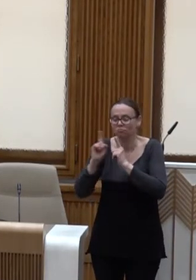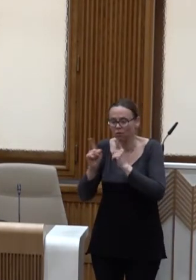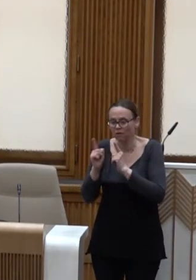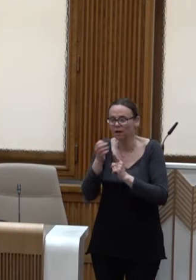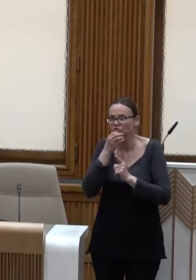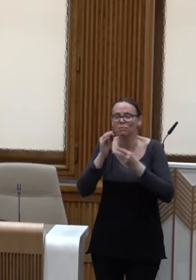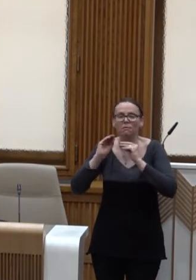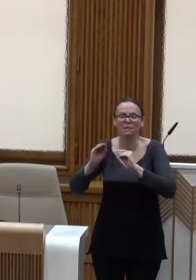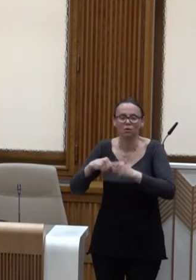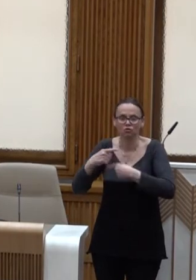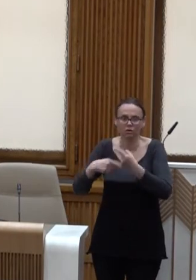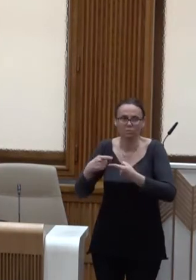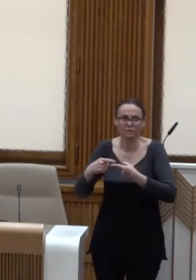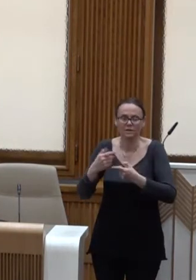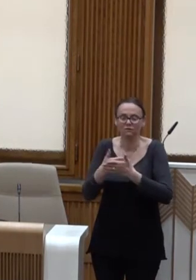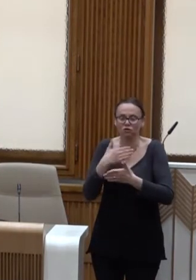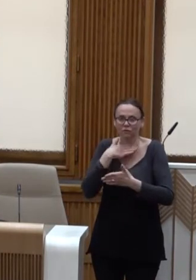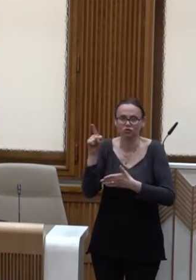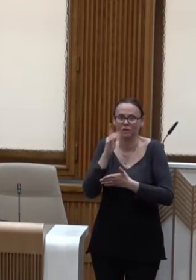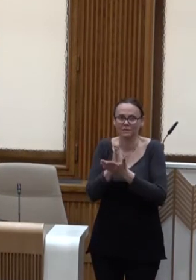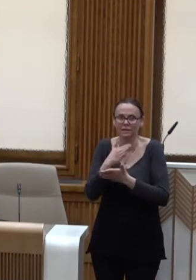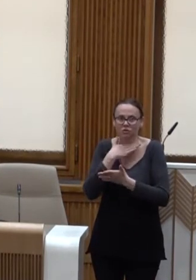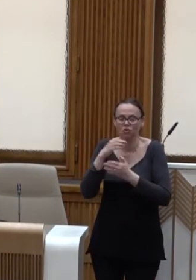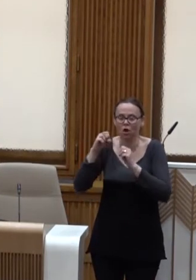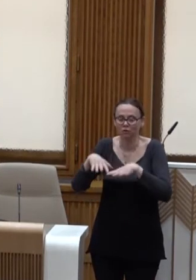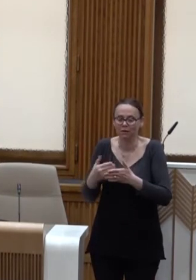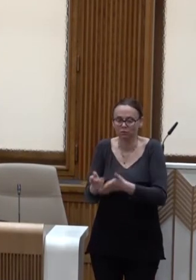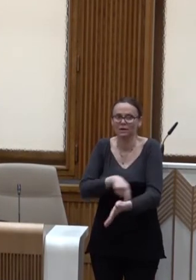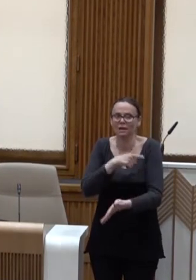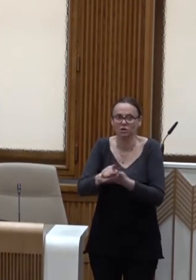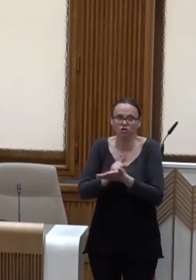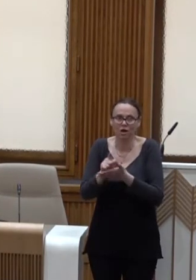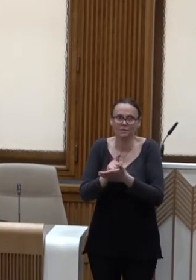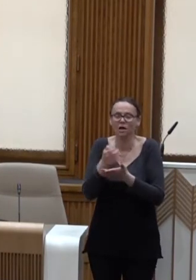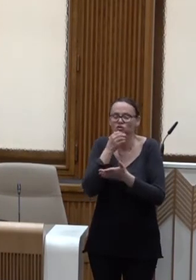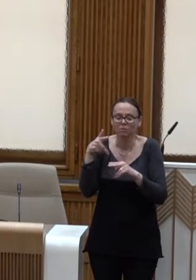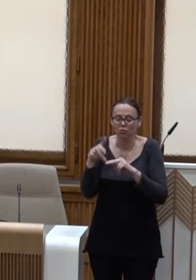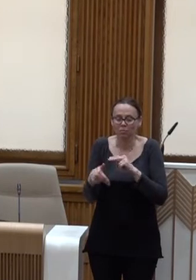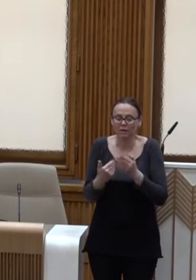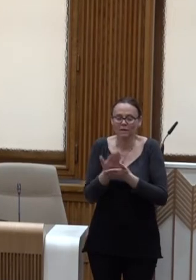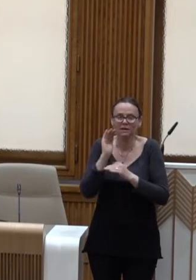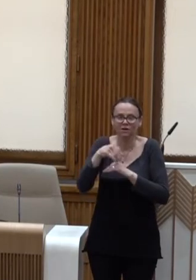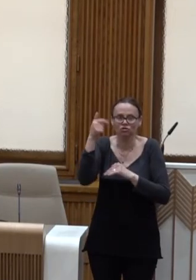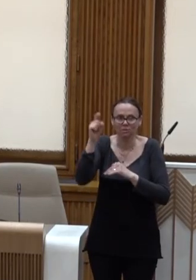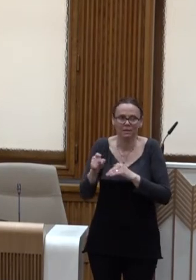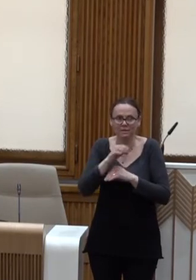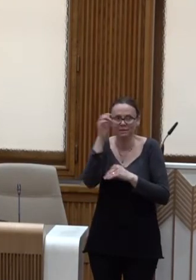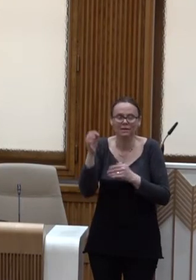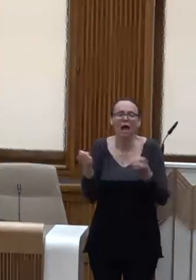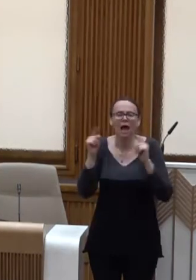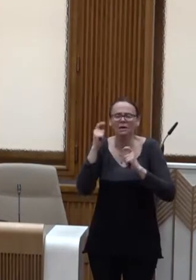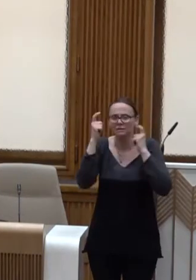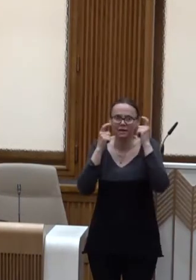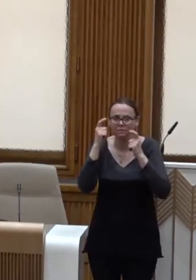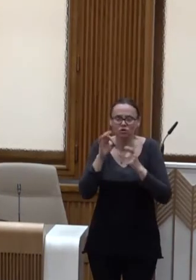če bi pedagoški proces v osnovnih šolah pa srednjih šolah odpadal za dlje časa, torej če bi prekinjen za več kot mesec dni, ali ste